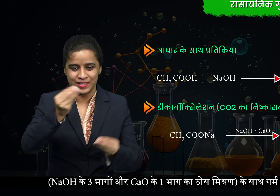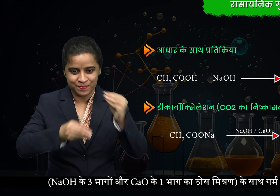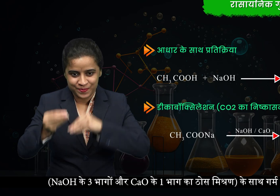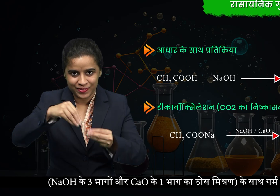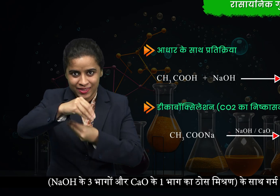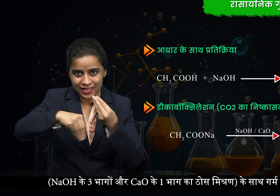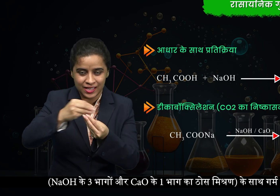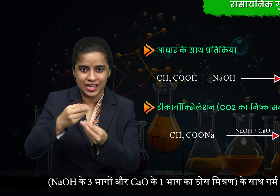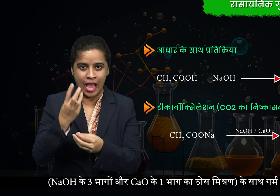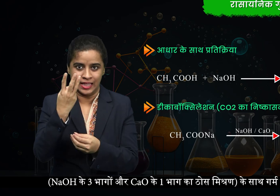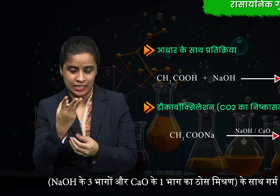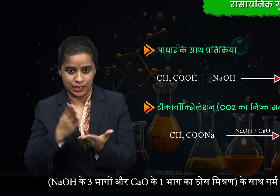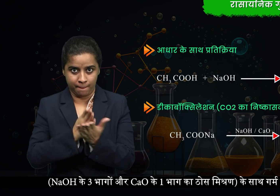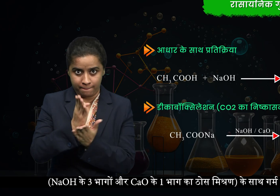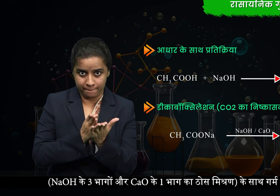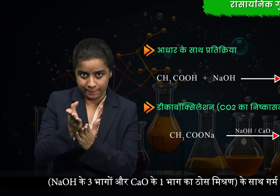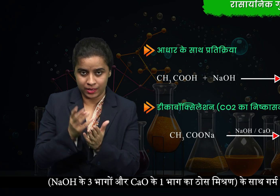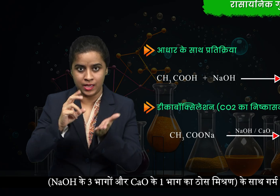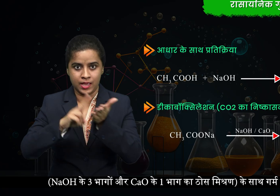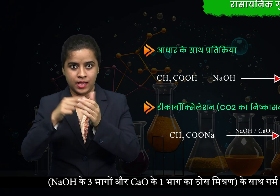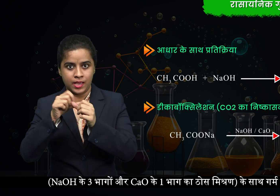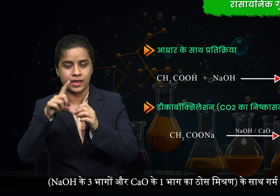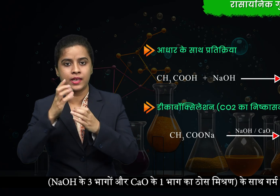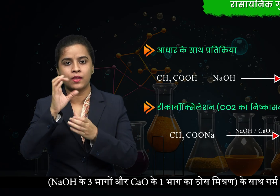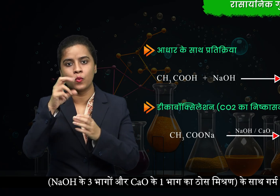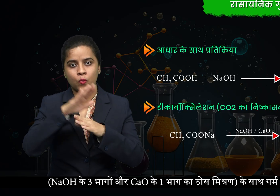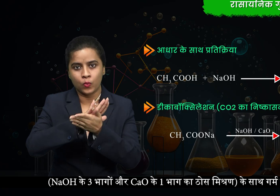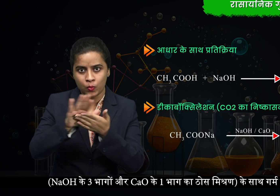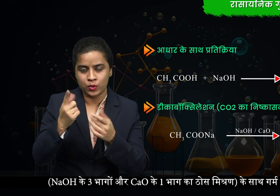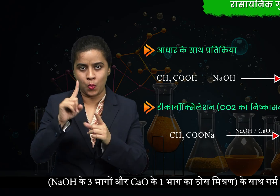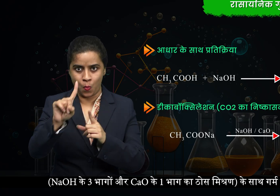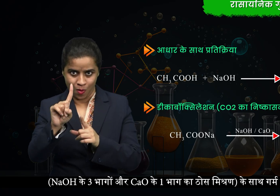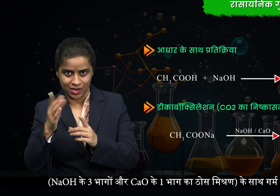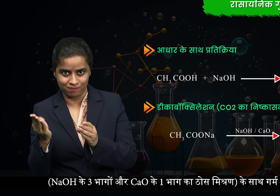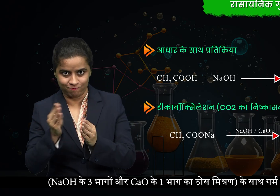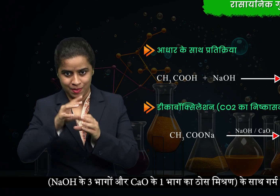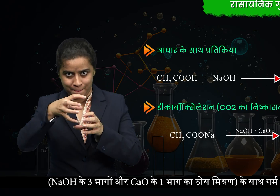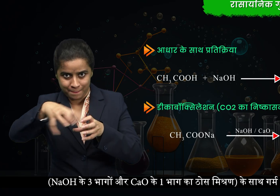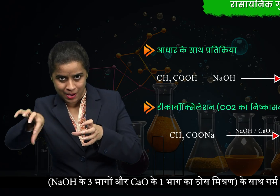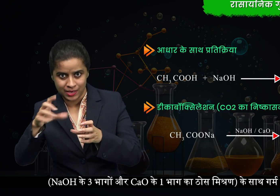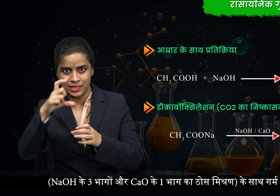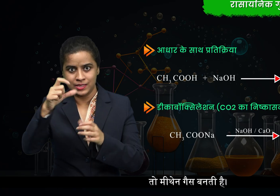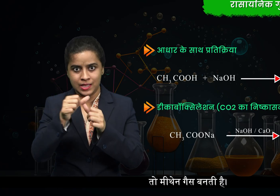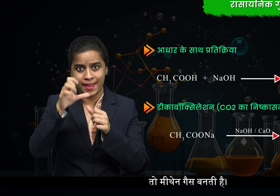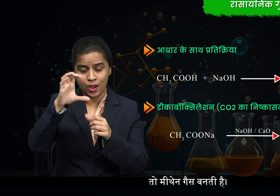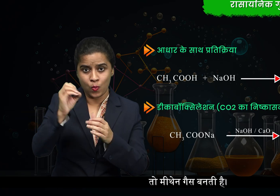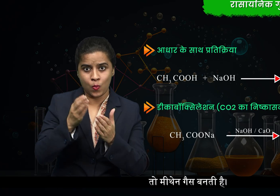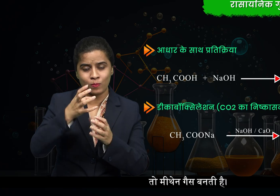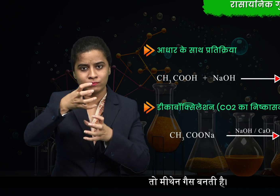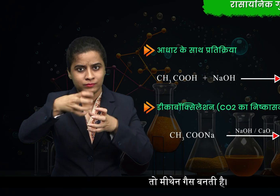और CaO के 1 भाग का ठोस मिश्रण के साथ गर्म किया जाता है तो मीथेन गैस बनता